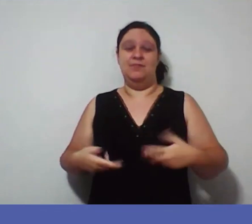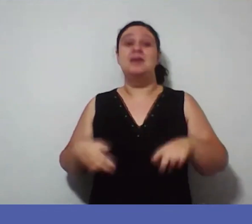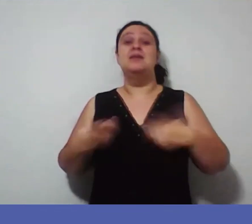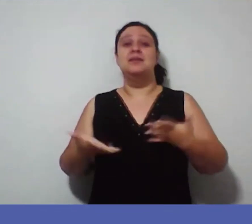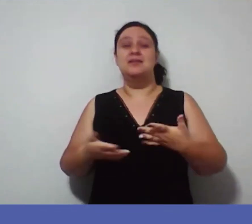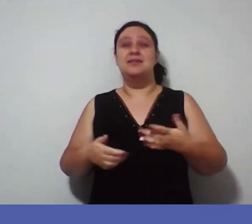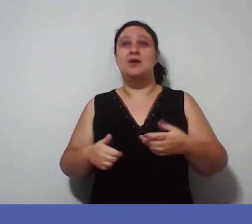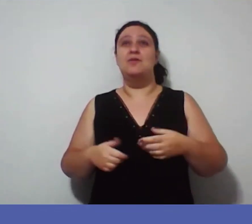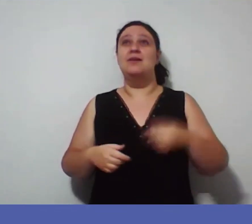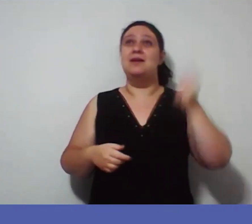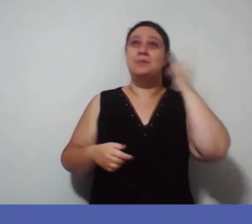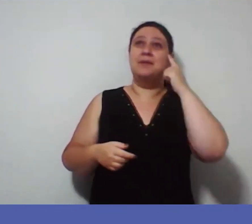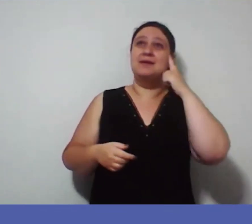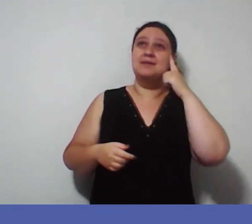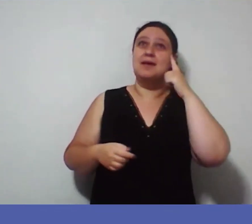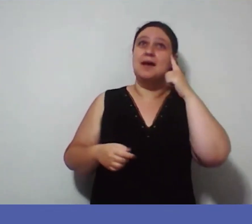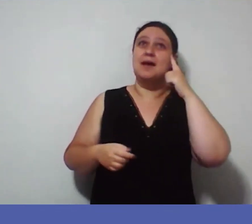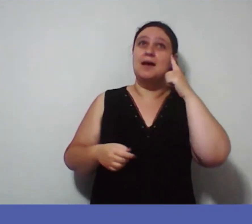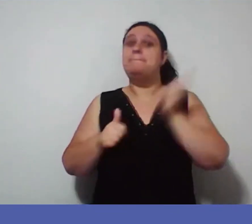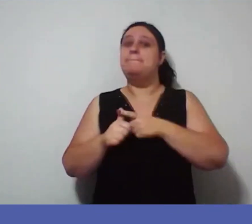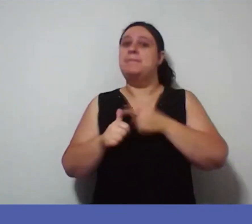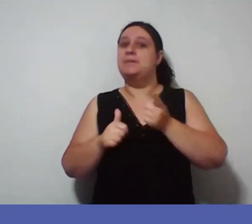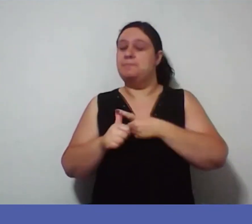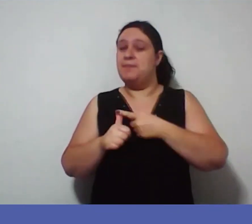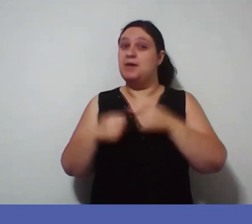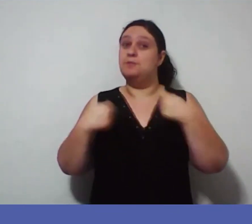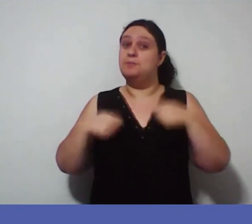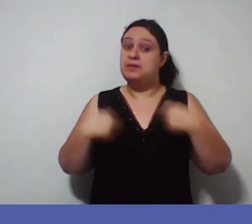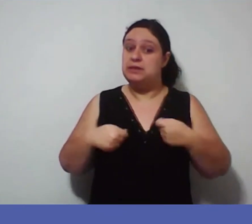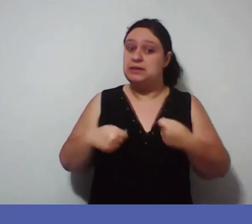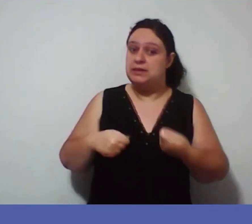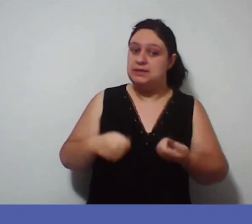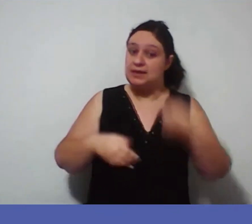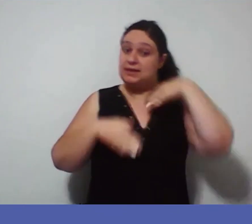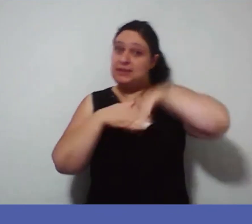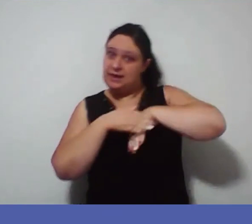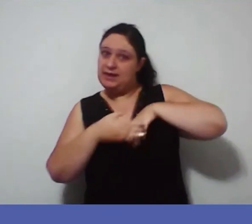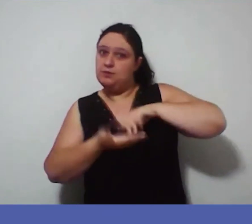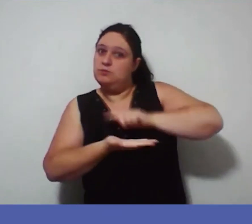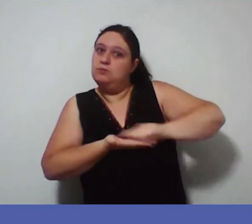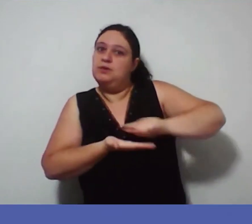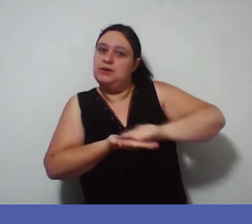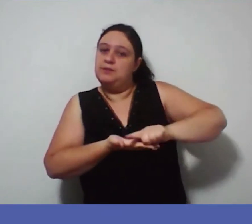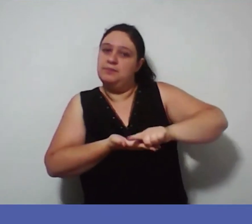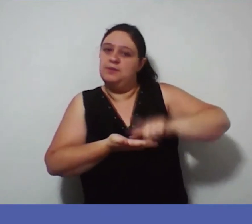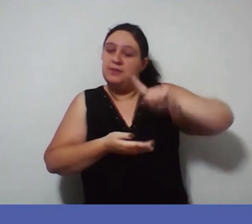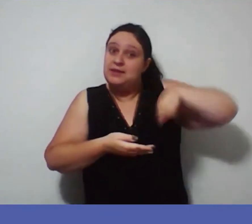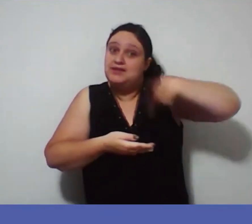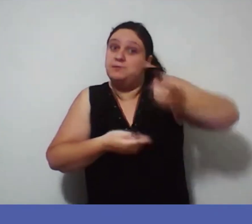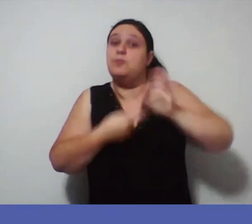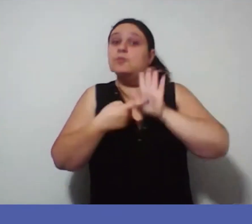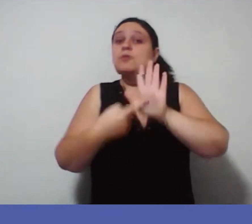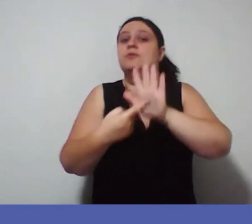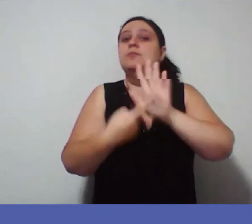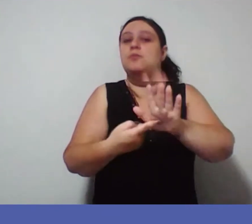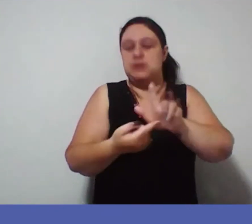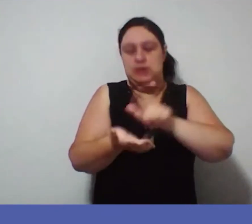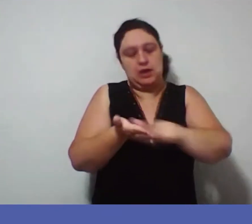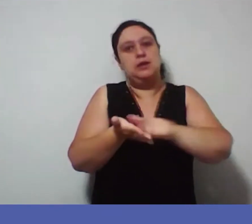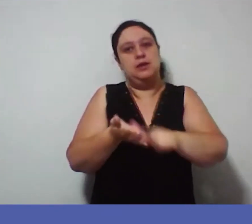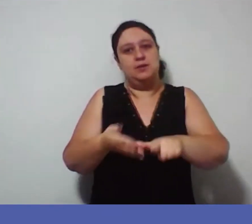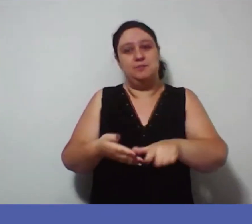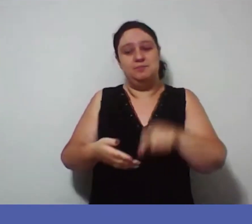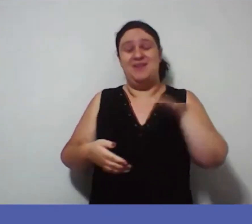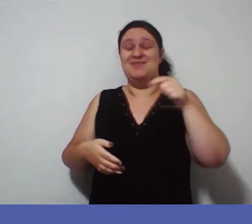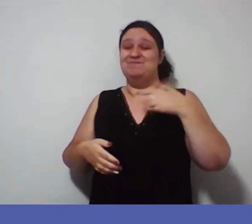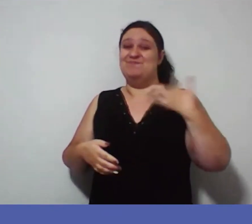copo, para que também o seu exterior fique limpo. Ai de vós, escribas e fariseus hipócritas, porque sois semelhantes